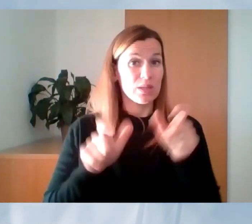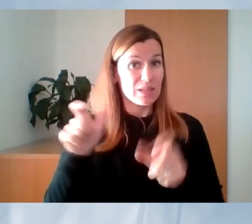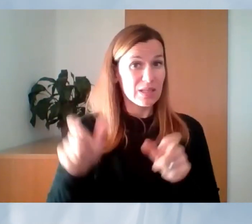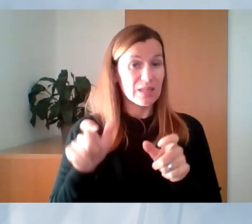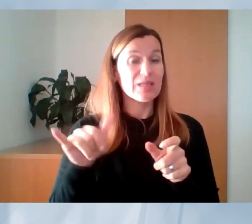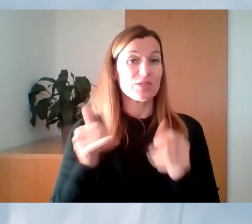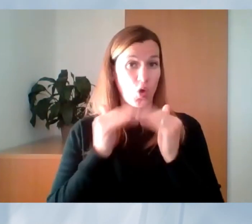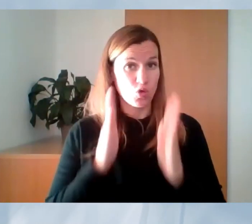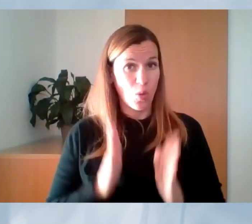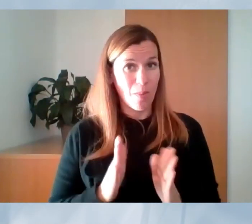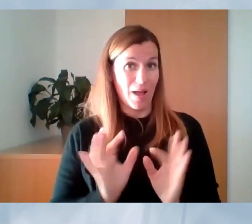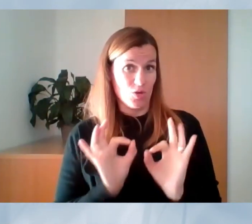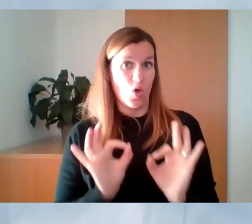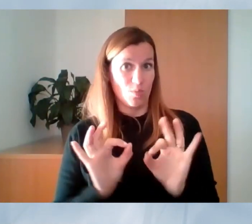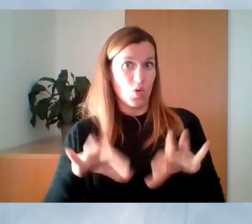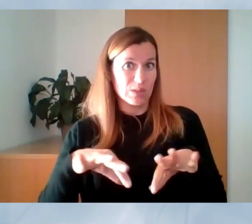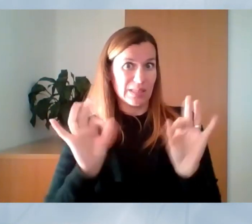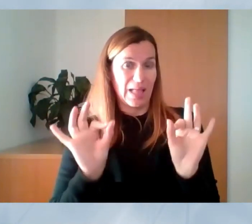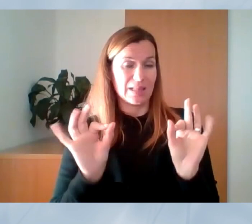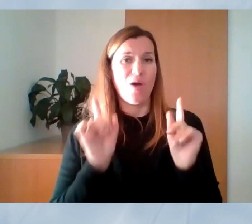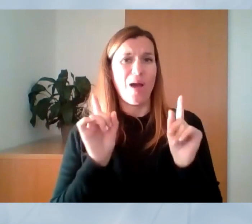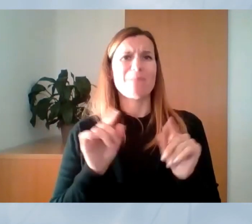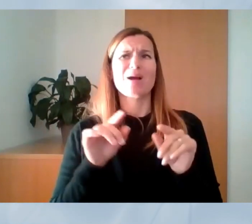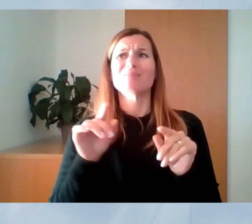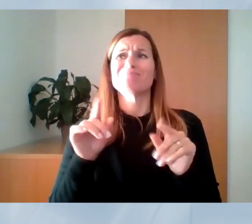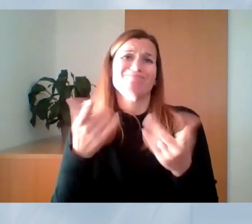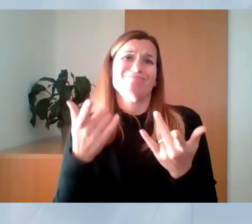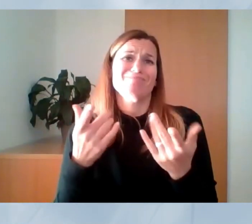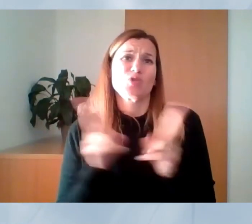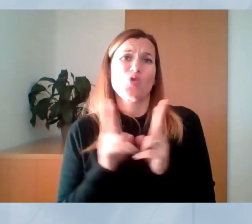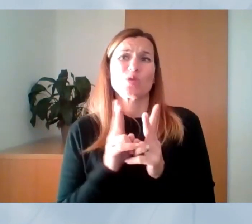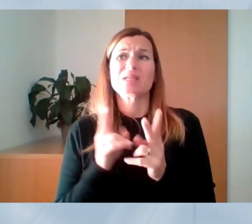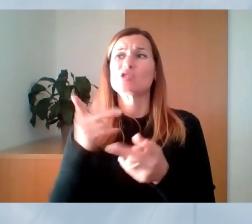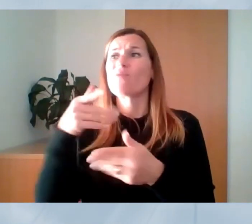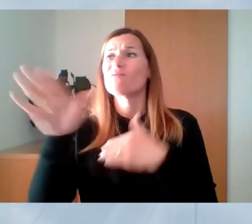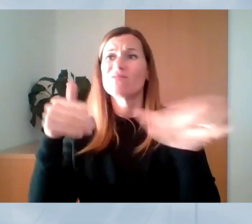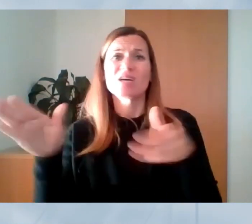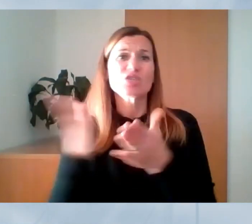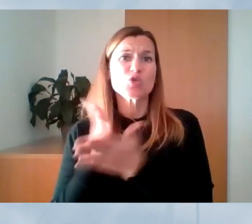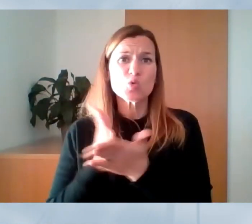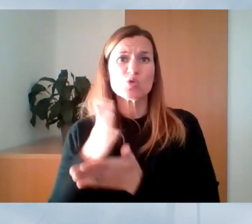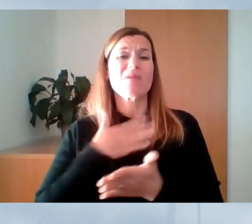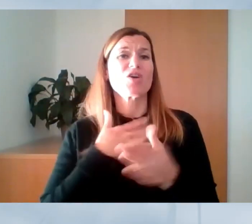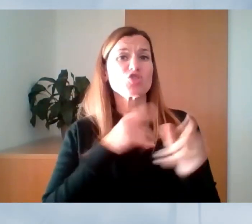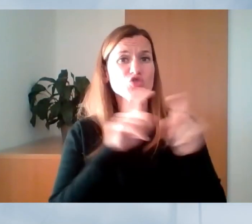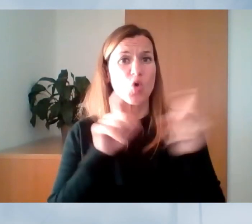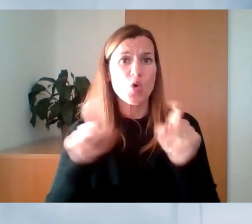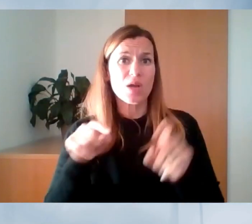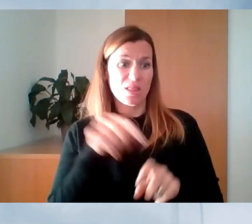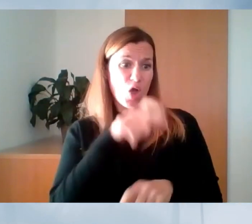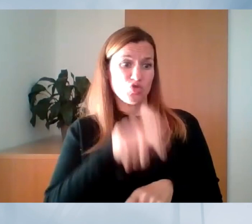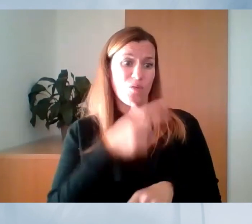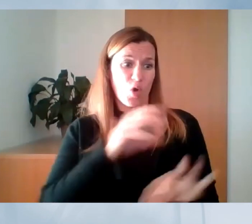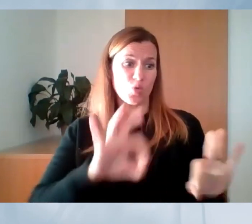Za ljudi, ki so doma čisto dobro znajdejo, vendar pa so vsi v službi, pa v šoli, ta